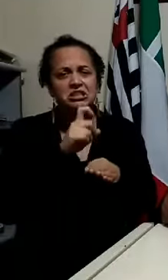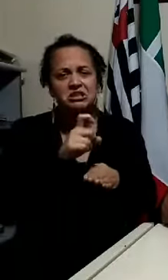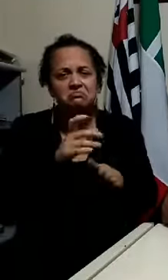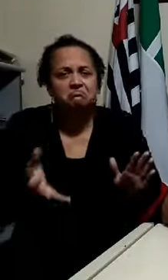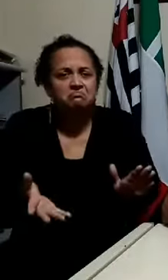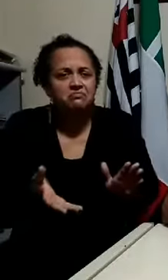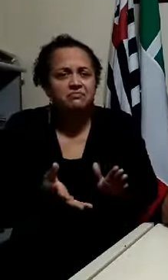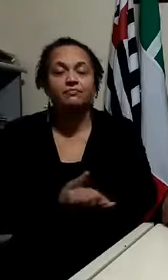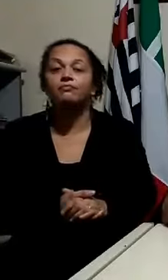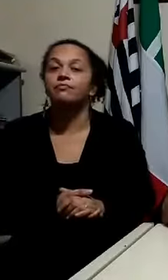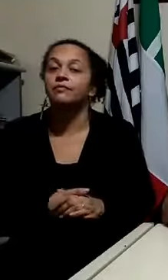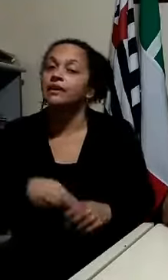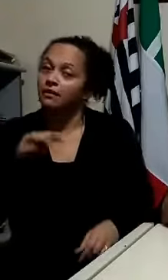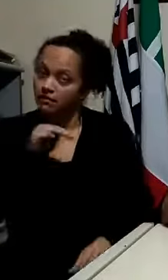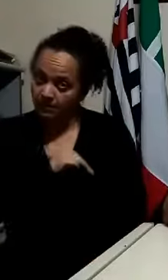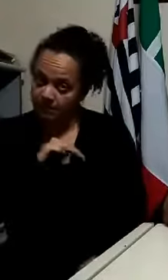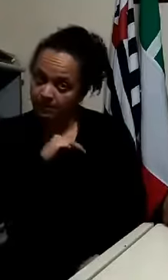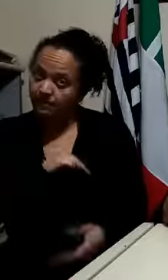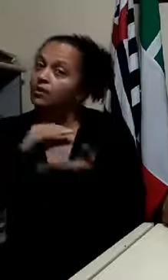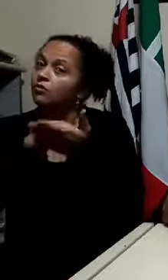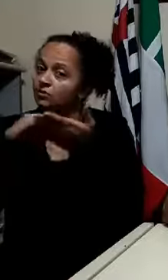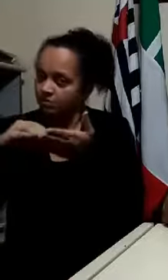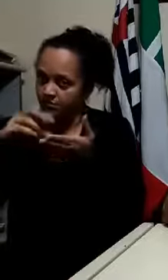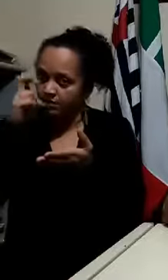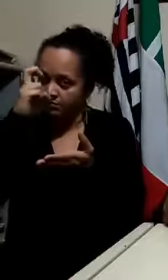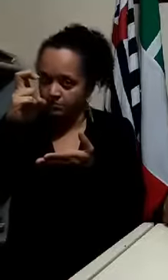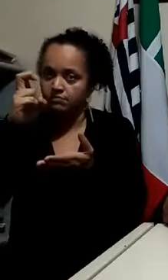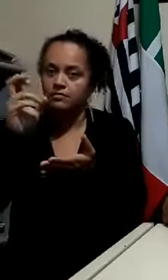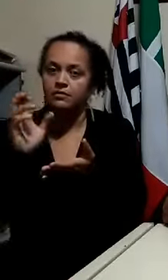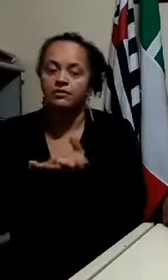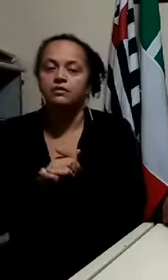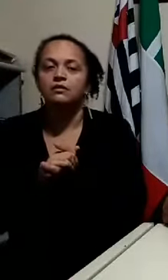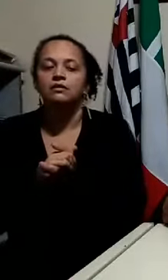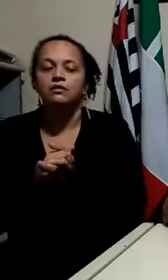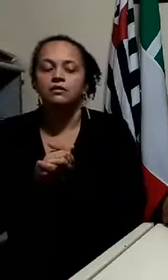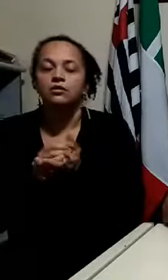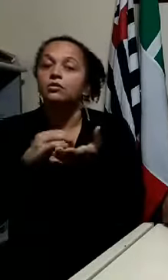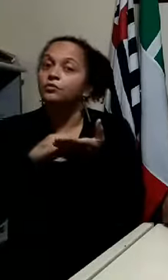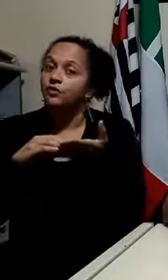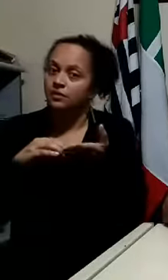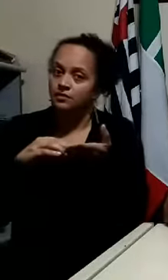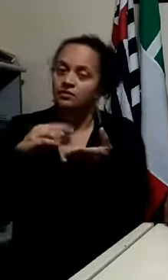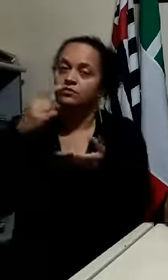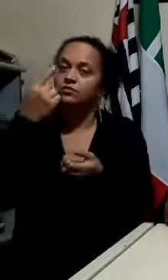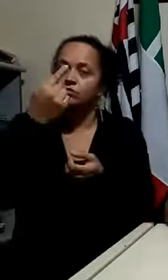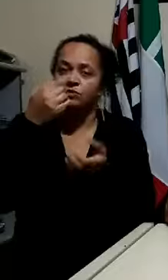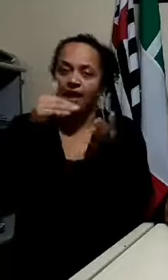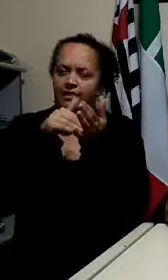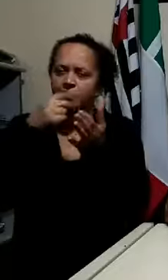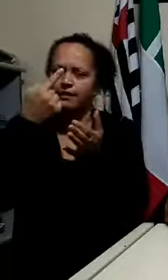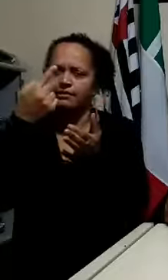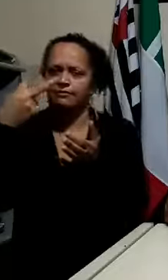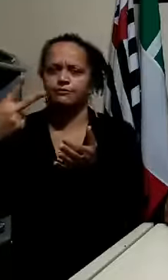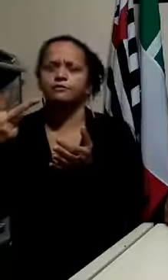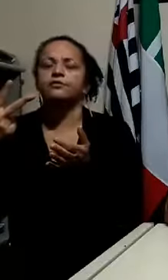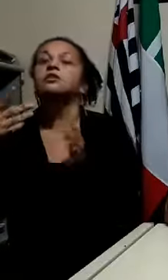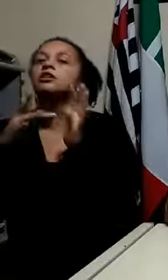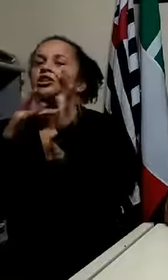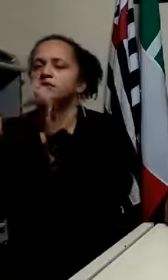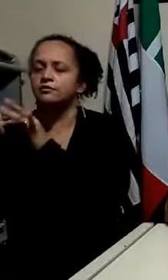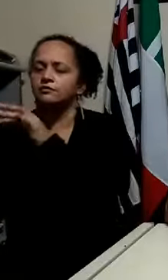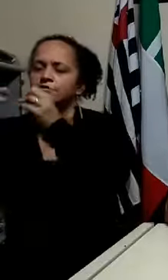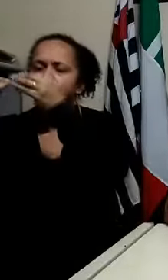interessante, em Mateus capítulo 5, você pode ler aí, do versículo 1 ao 12, Jesus fala das